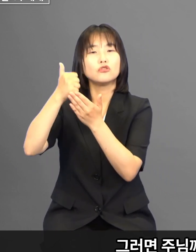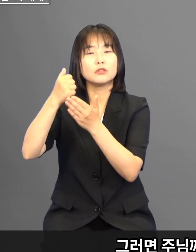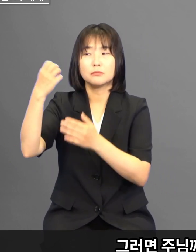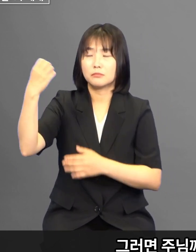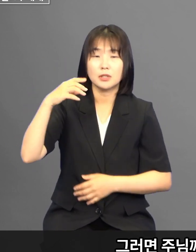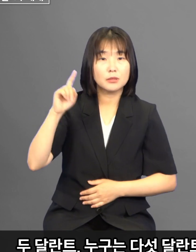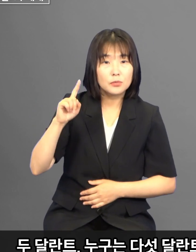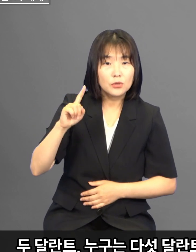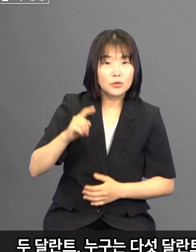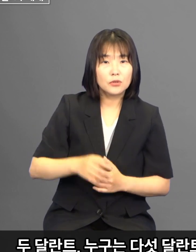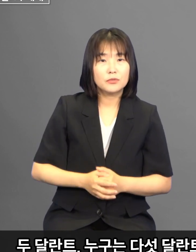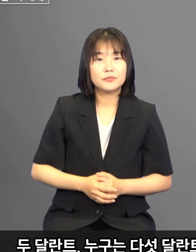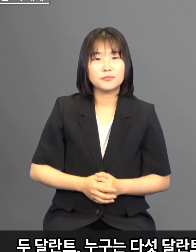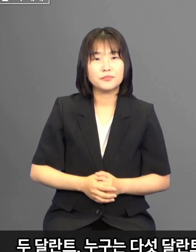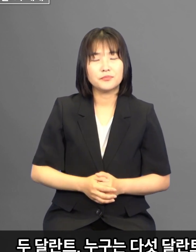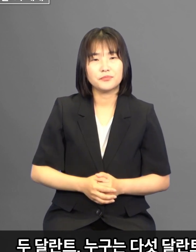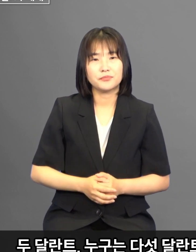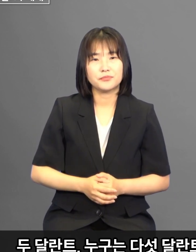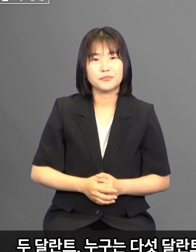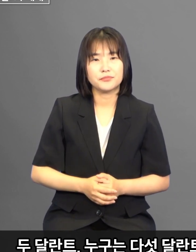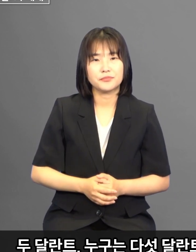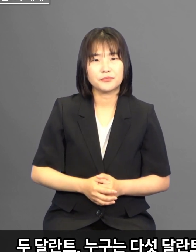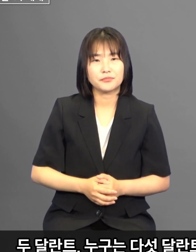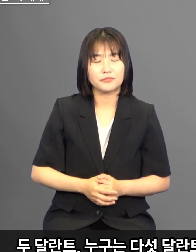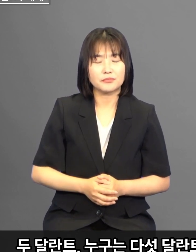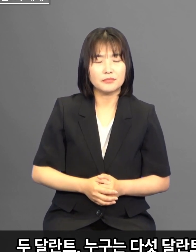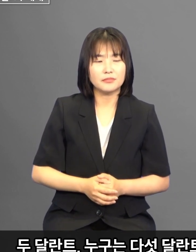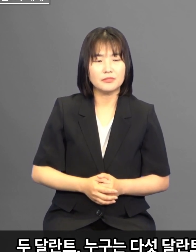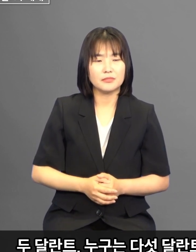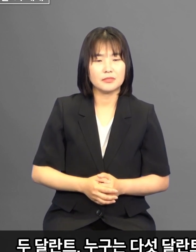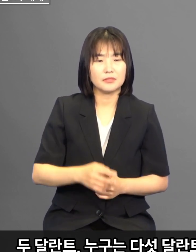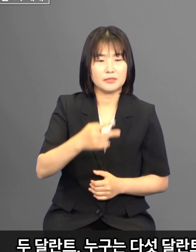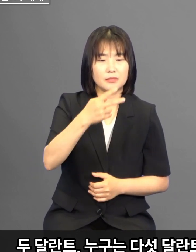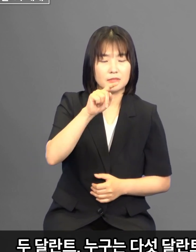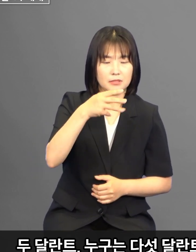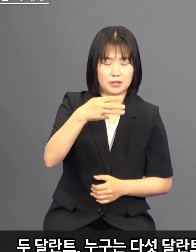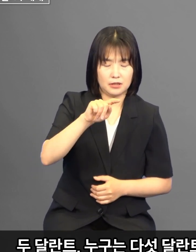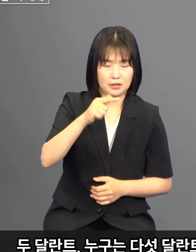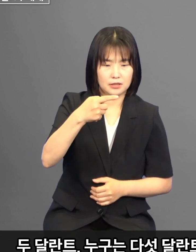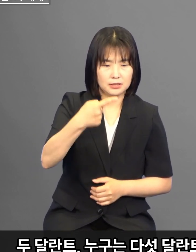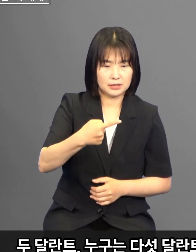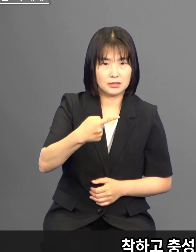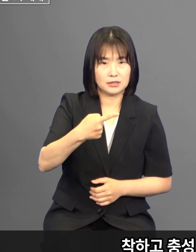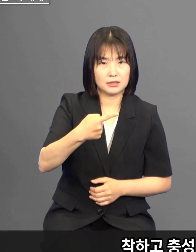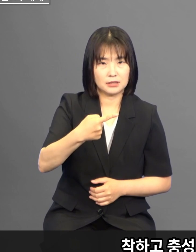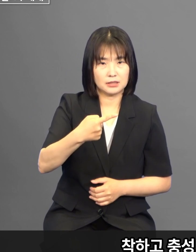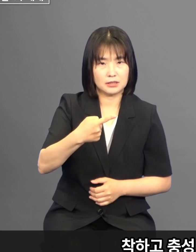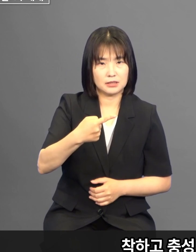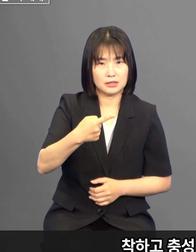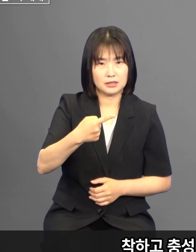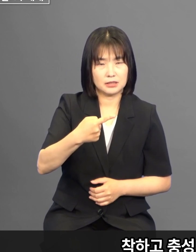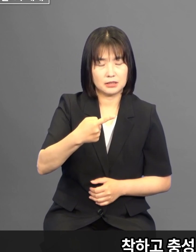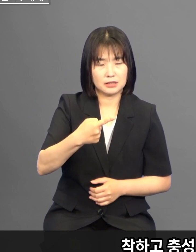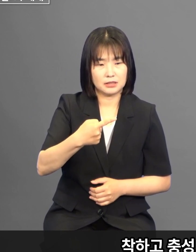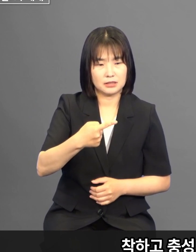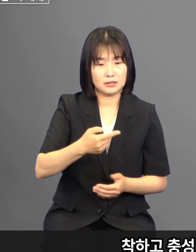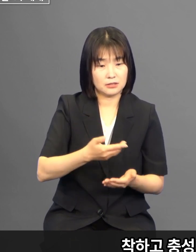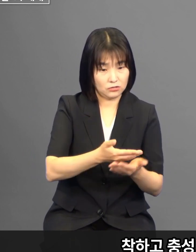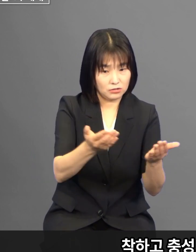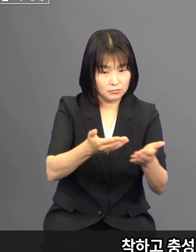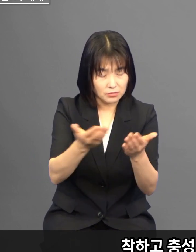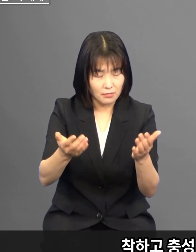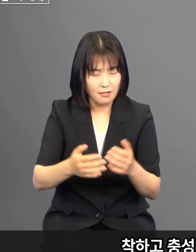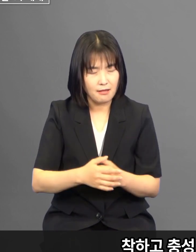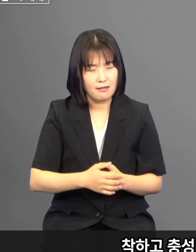하십니까? 2달란트, 누구는 5달란트 받을 수 있지만 똑같이 뭐라고 하세요? 착하고 충성된